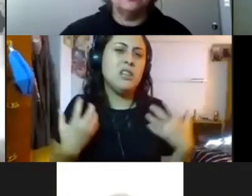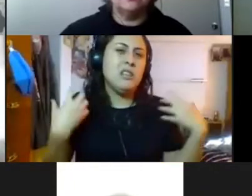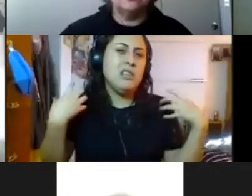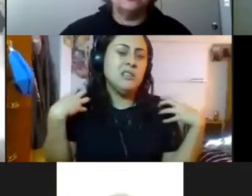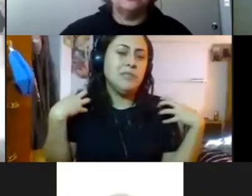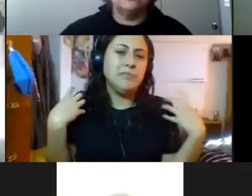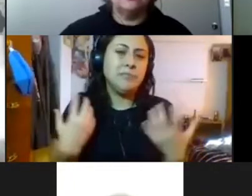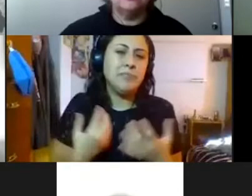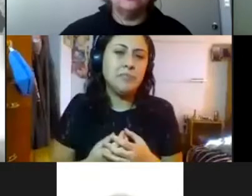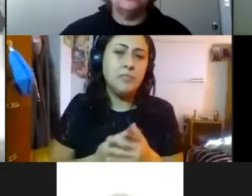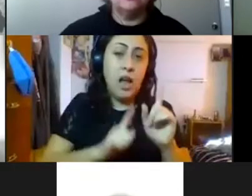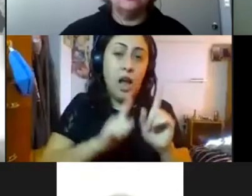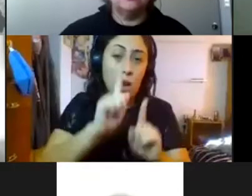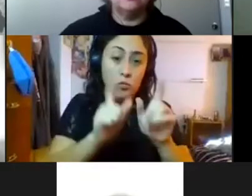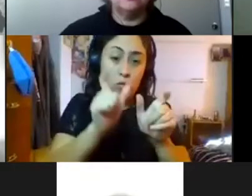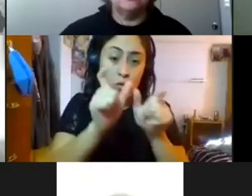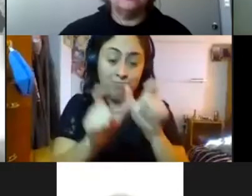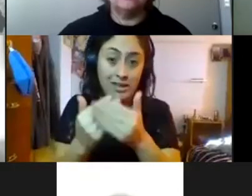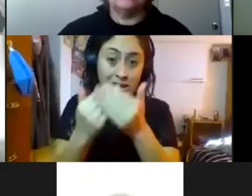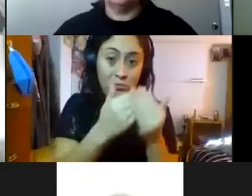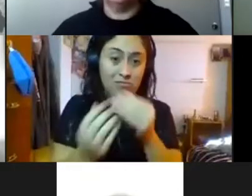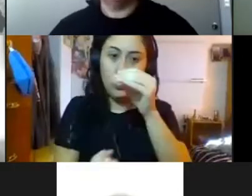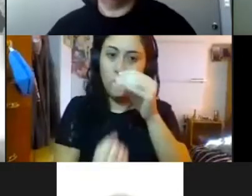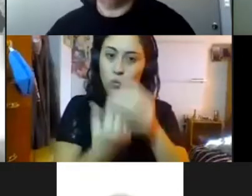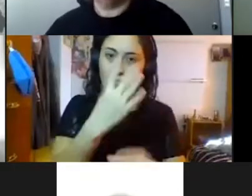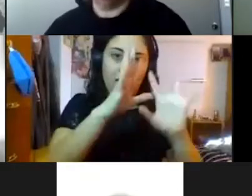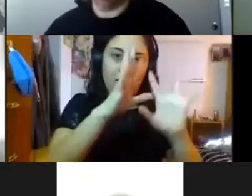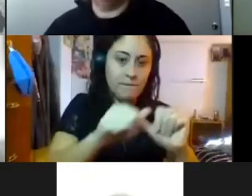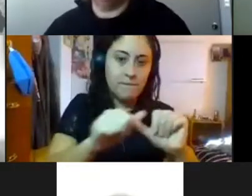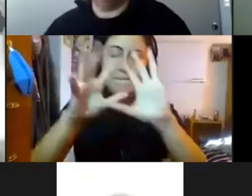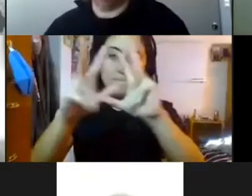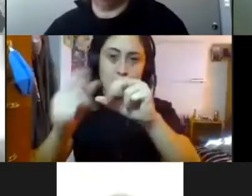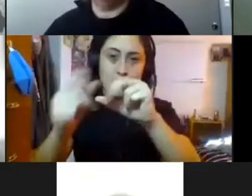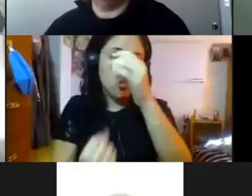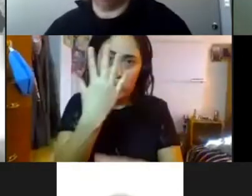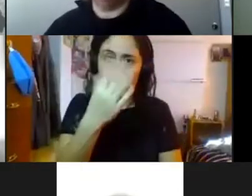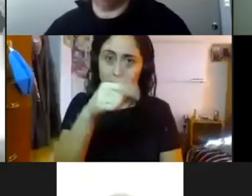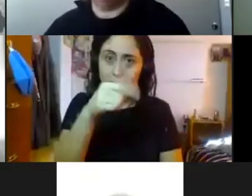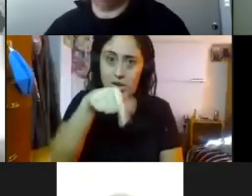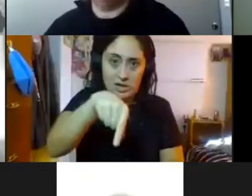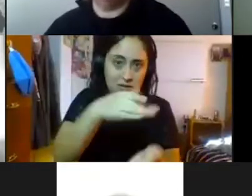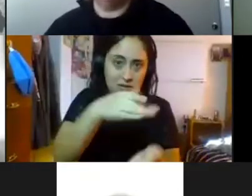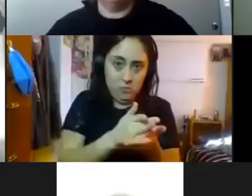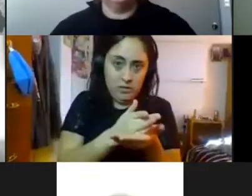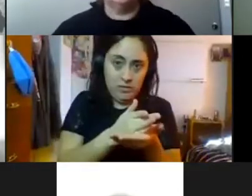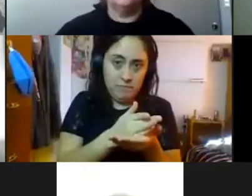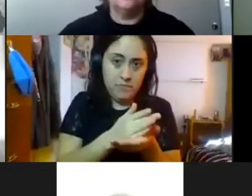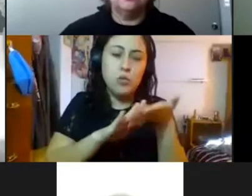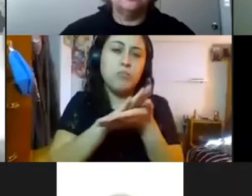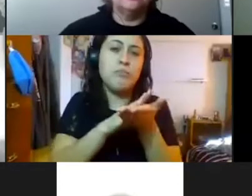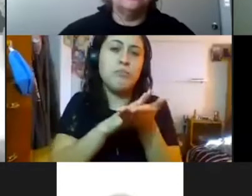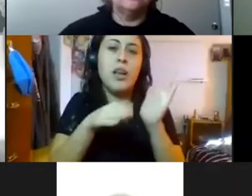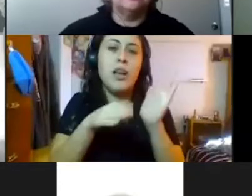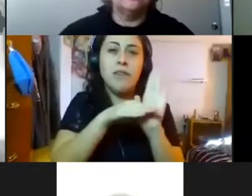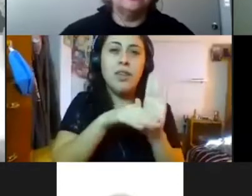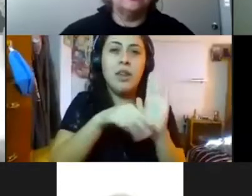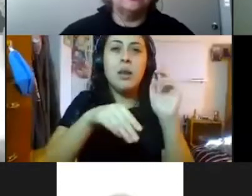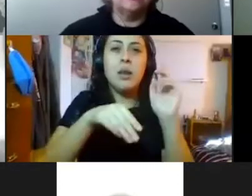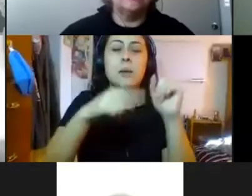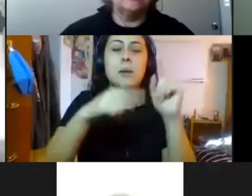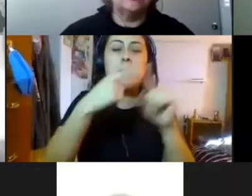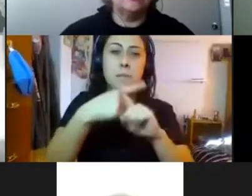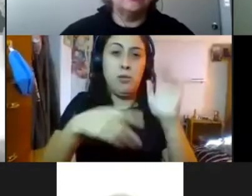estudiantes nuevos, es decir, de familias nuevas que integran nuestra comunidad, pues el nivel medio mayor de niños y niñas de